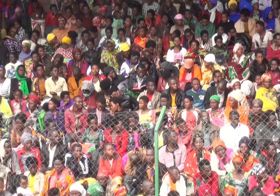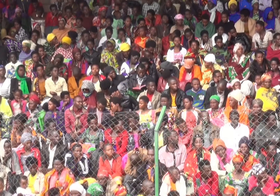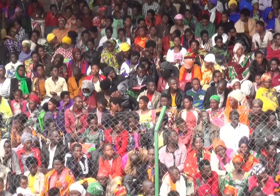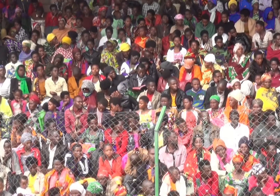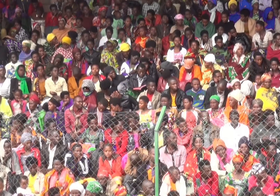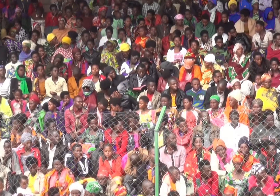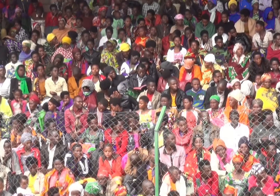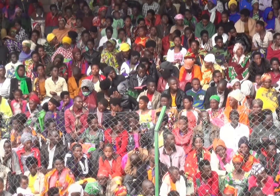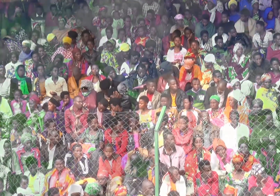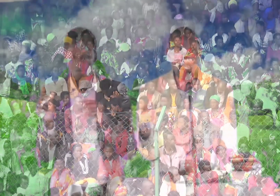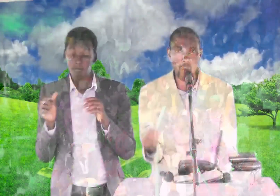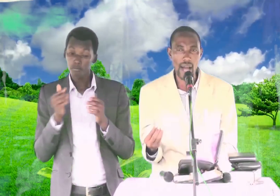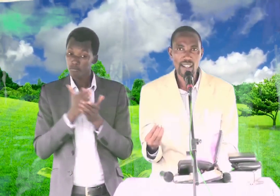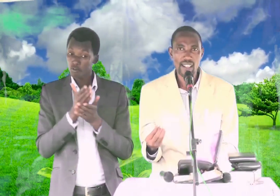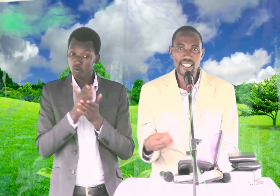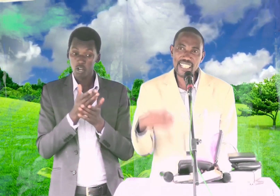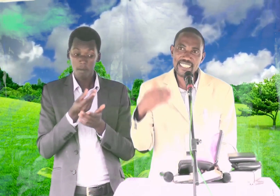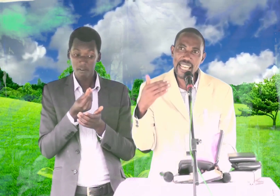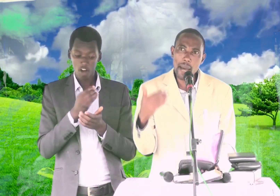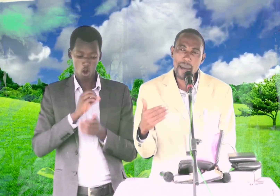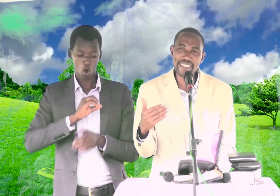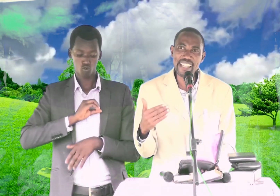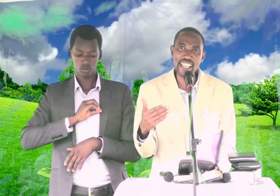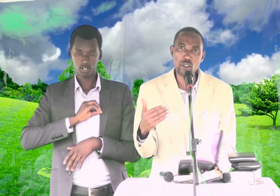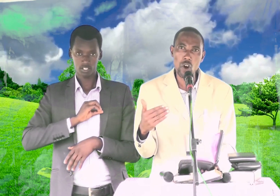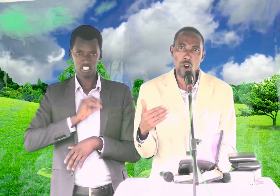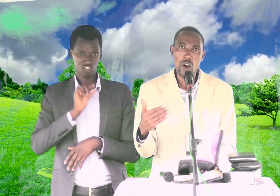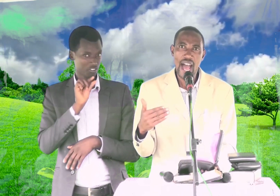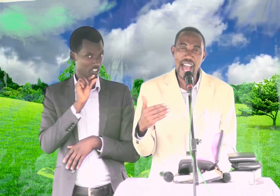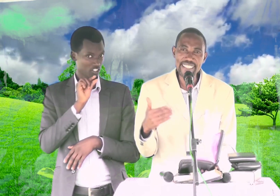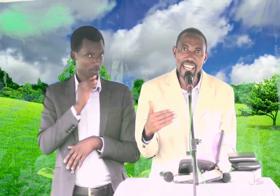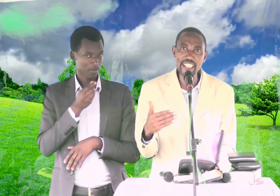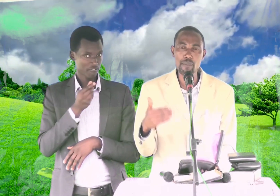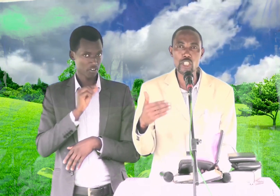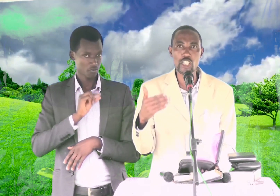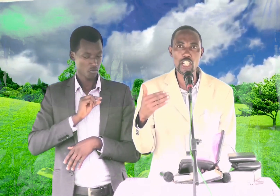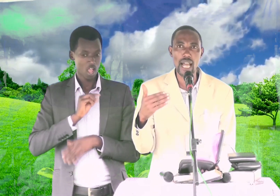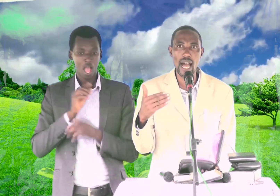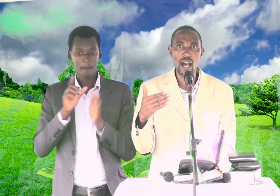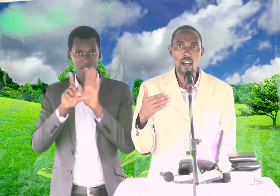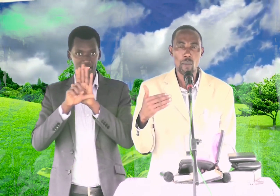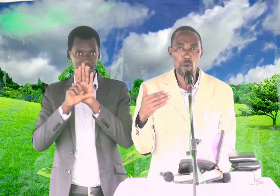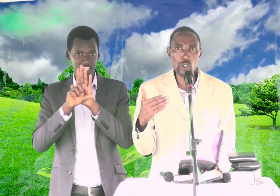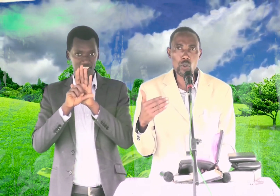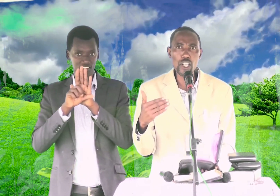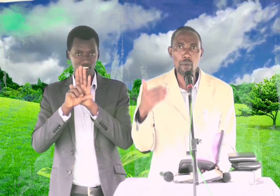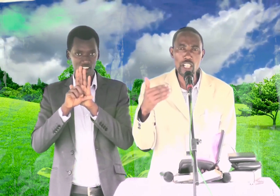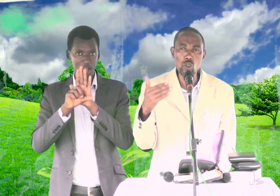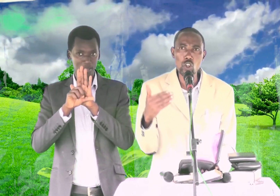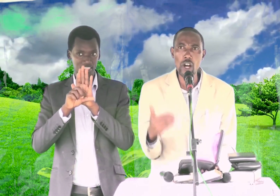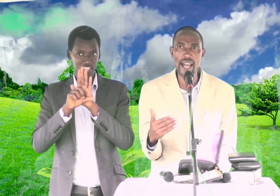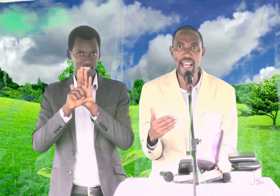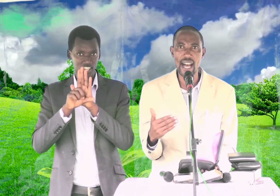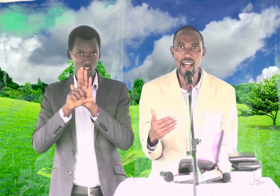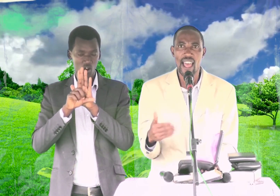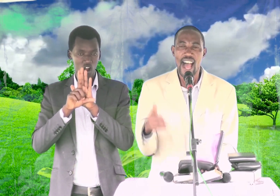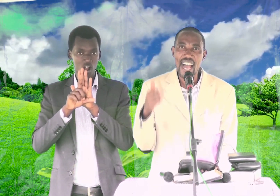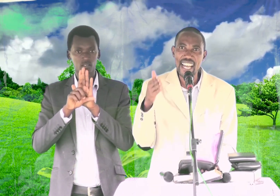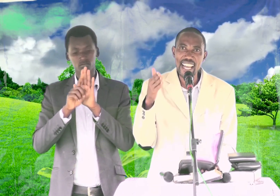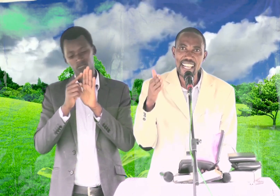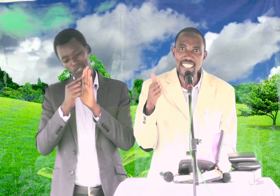mu by'ukuri uratwemererwa, ndetse n'amategeko agenga imishinga mu by'ukuri muri